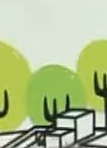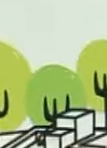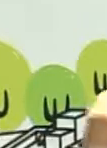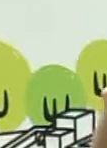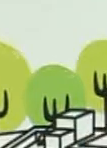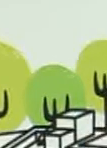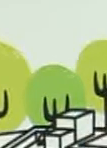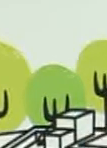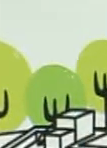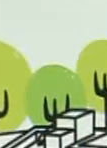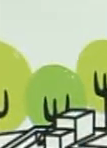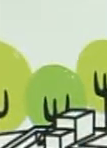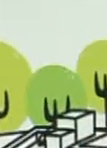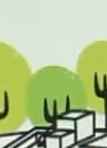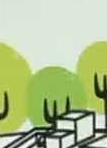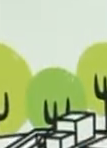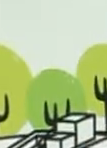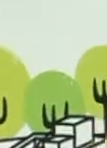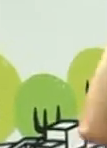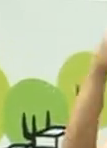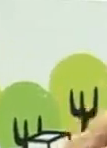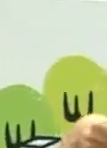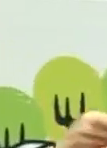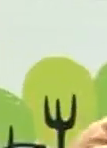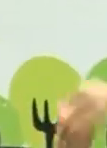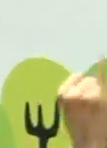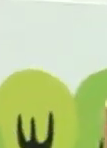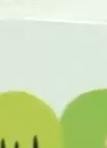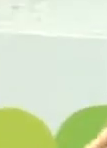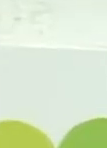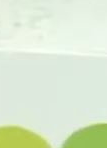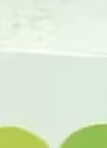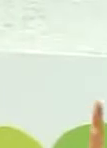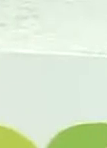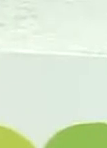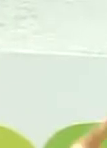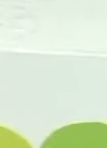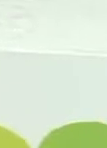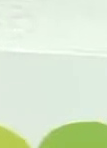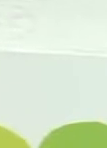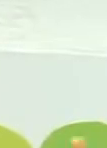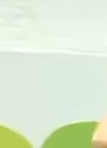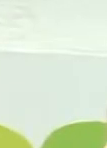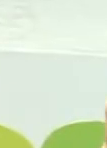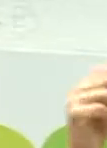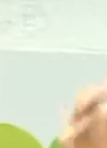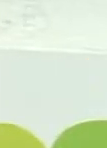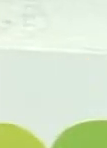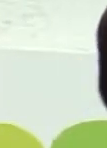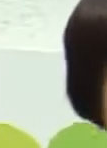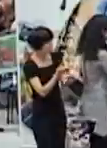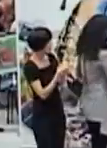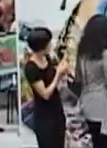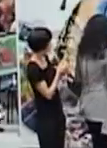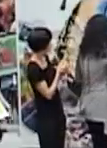劃展能藝術培訓嘅創意繪畫工作坊，其中一位成員李世豪嘅作品係送俾蘇生嘅。好，有請世豪